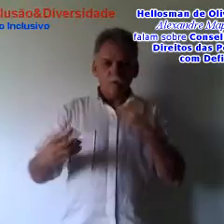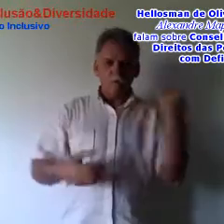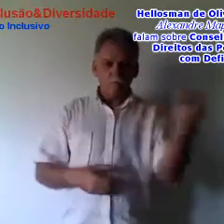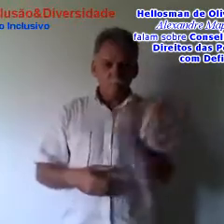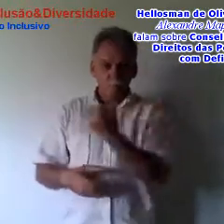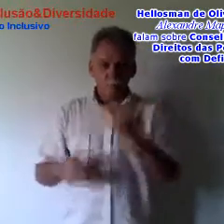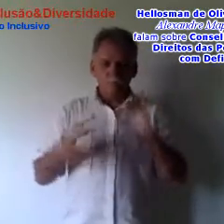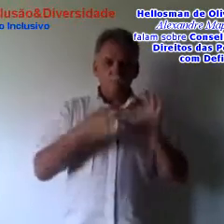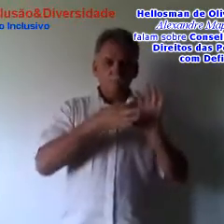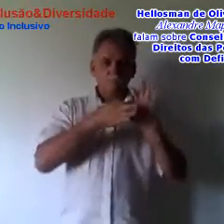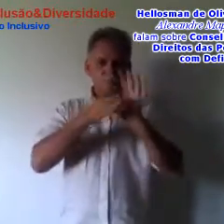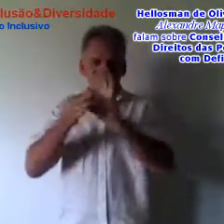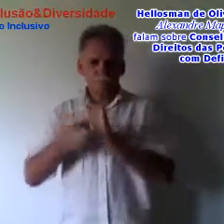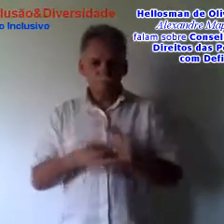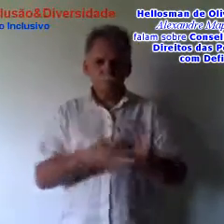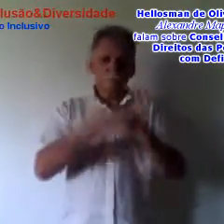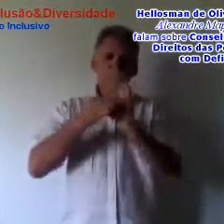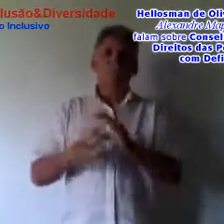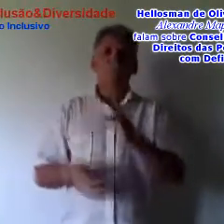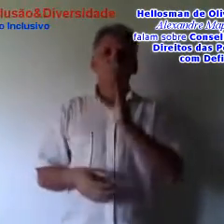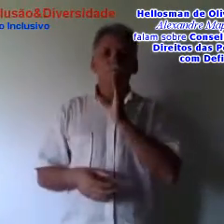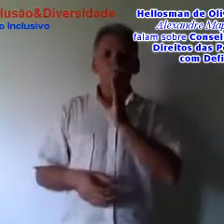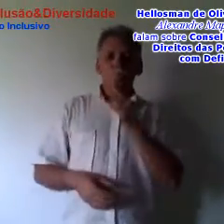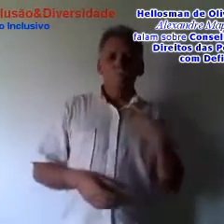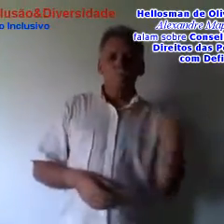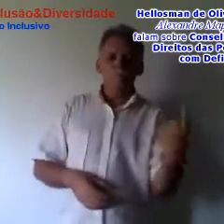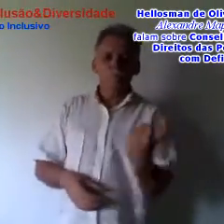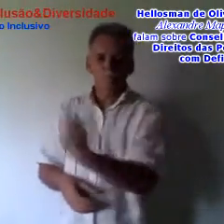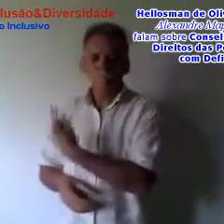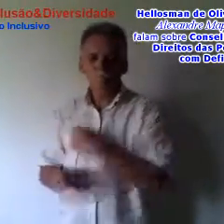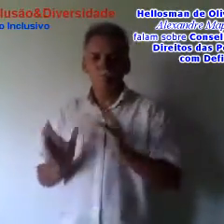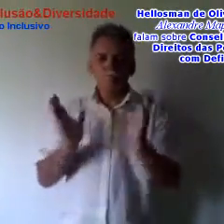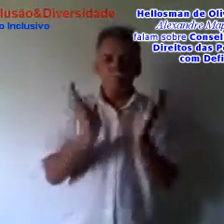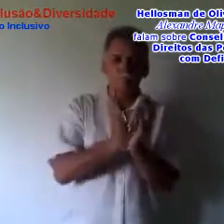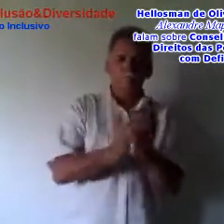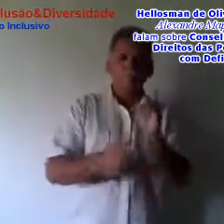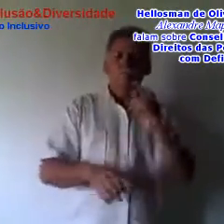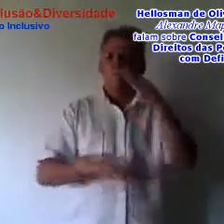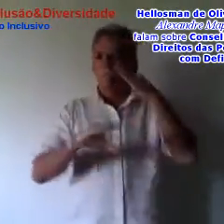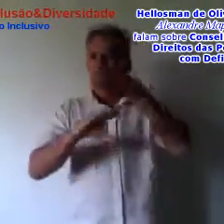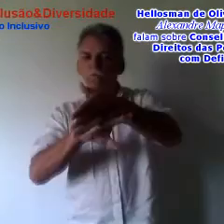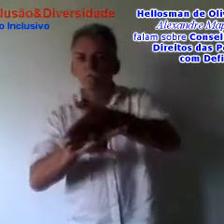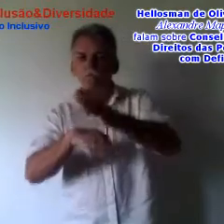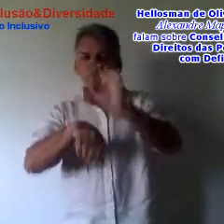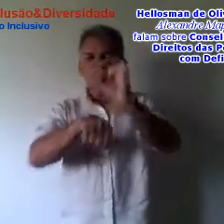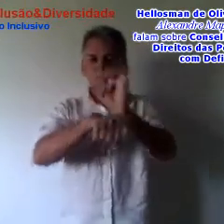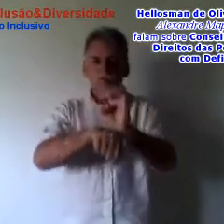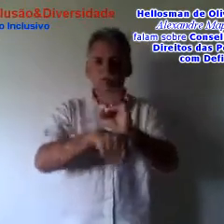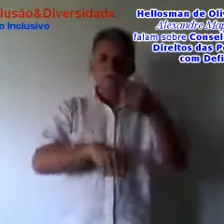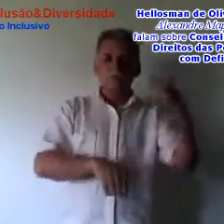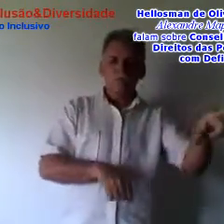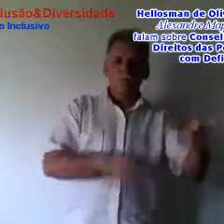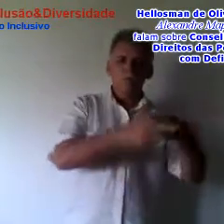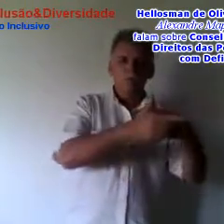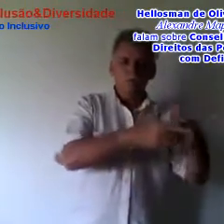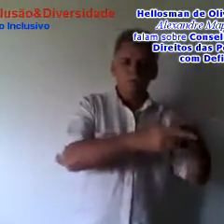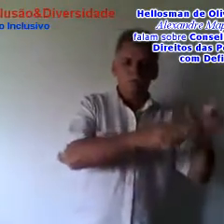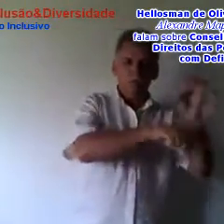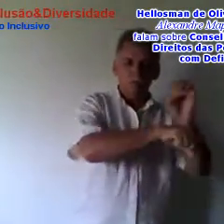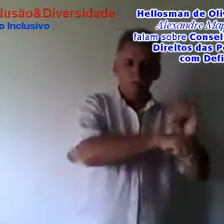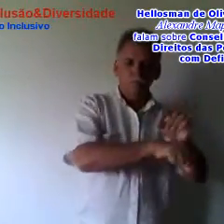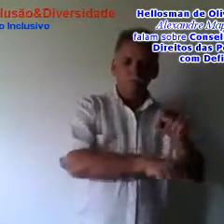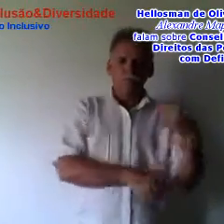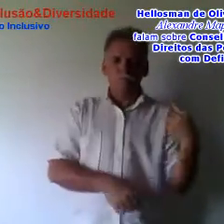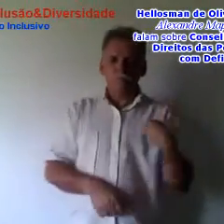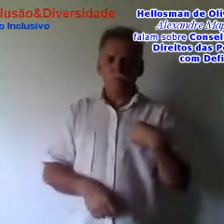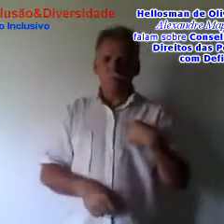da articulação, da gente se conhecer, da gente saber que a dificuldade que está passando no estado é uma dificuldade que está passando no outro, ou que